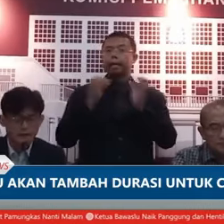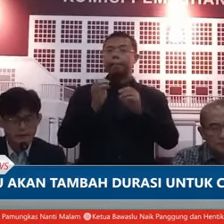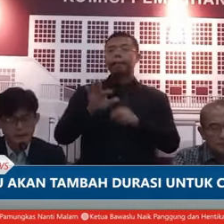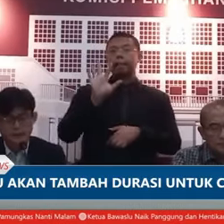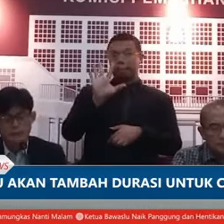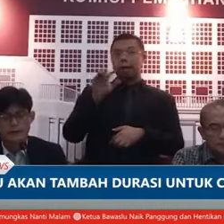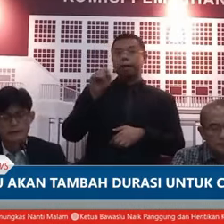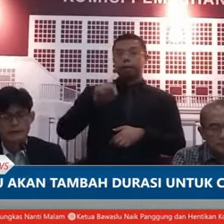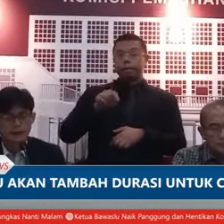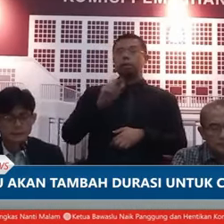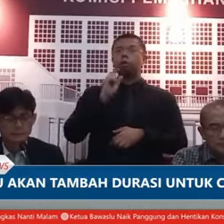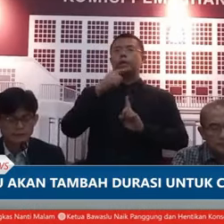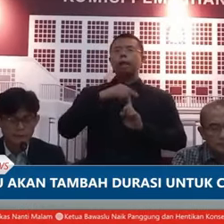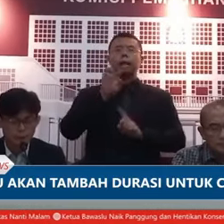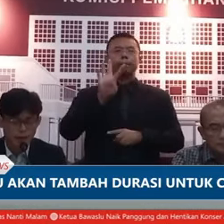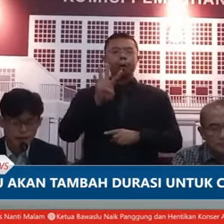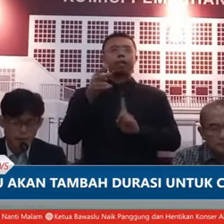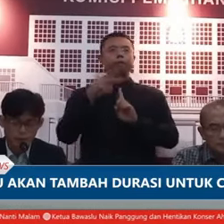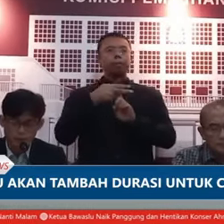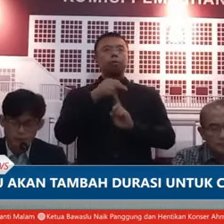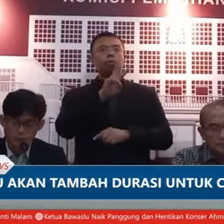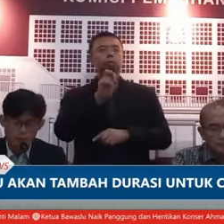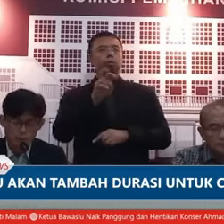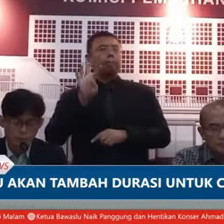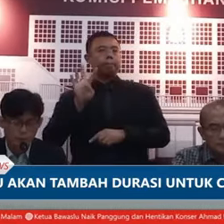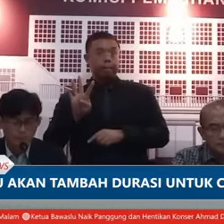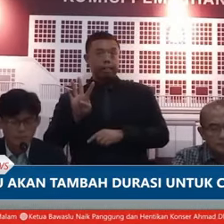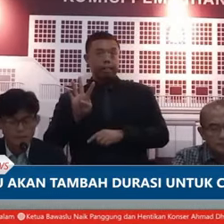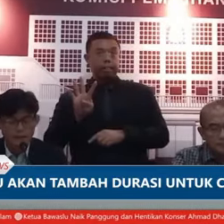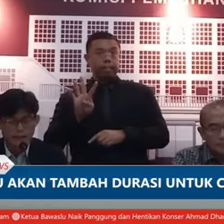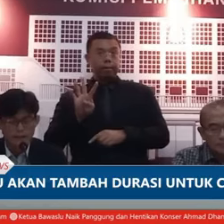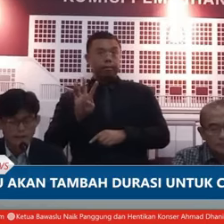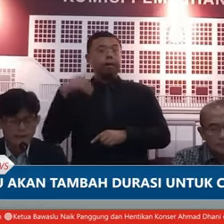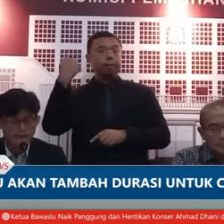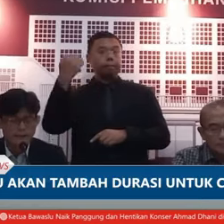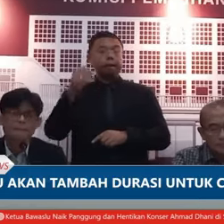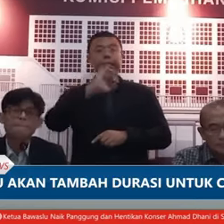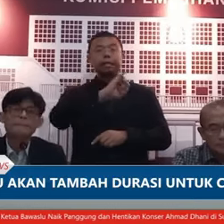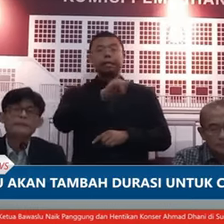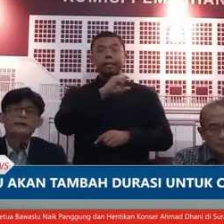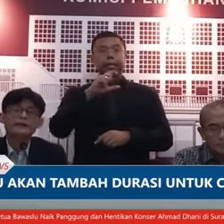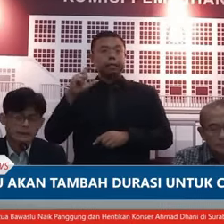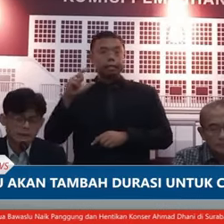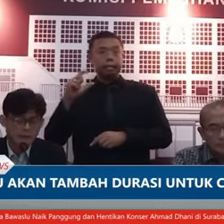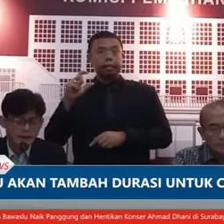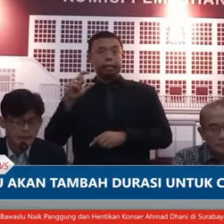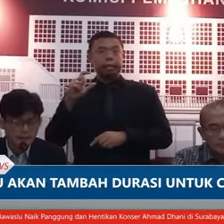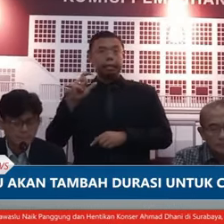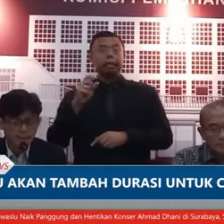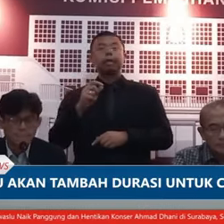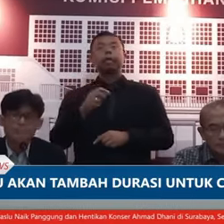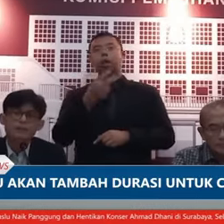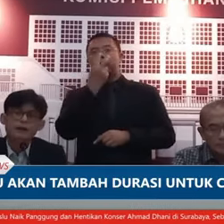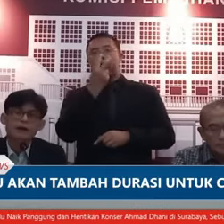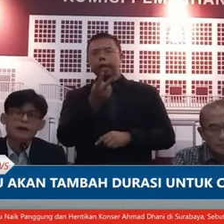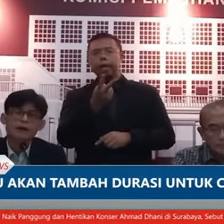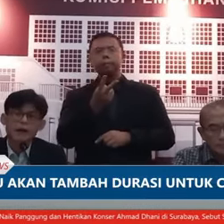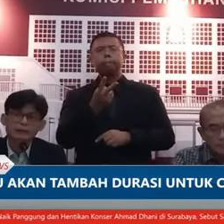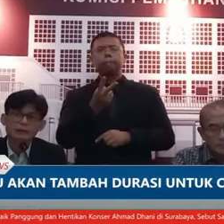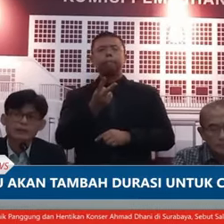Pilpres 2019. Dikatakan oleh Agus, penambahan durasi closing statement merupakan usulan dari tim kampanye yang disepakati oleh